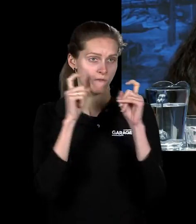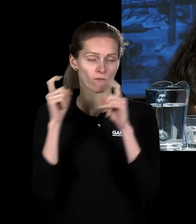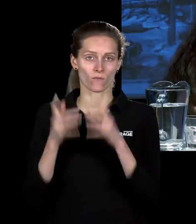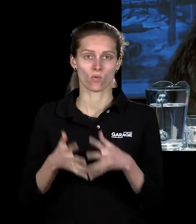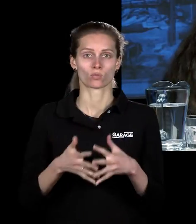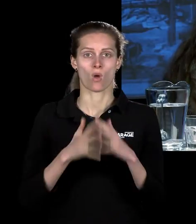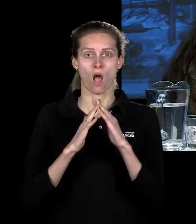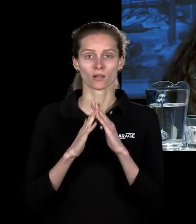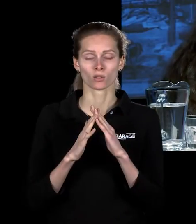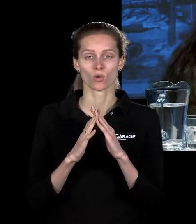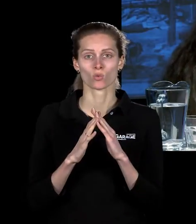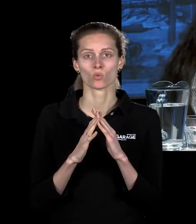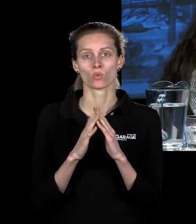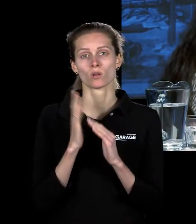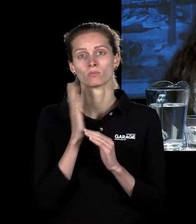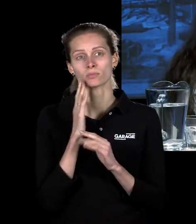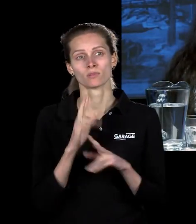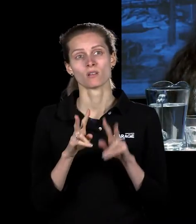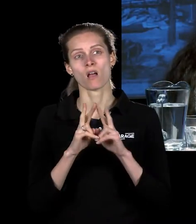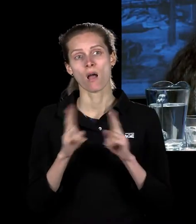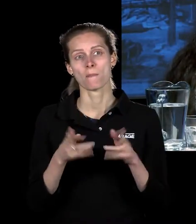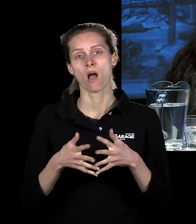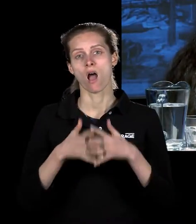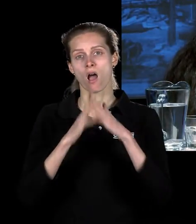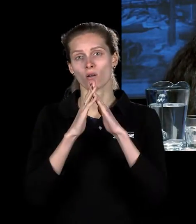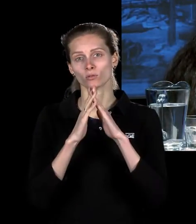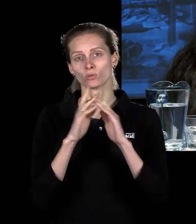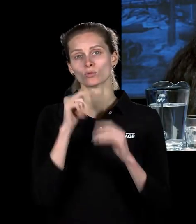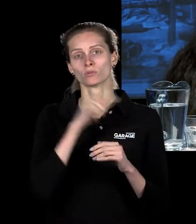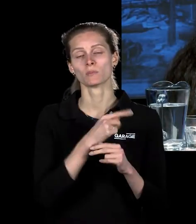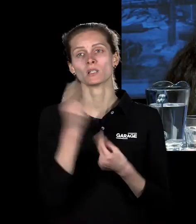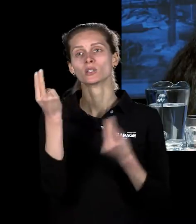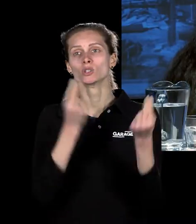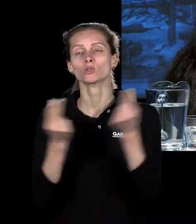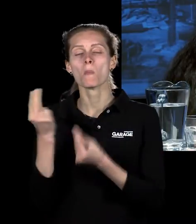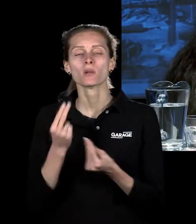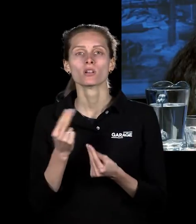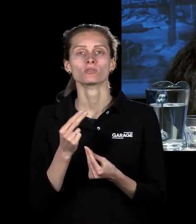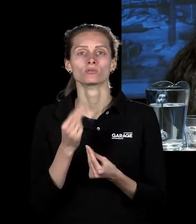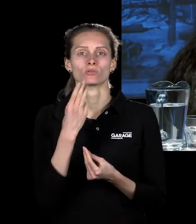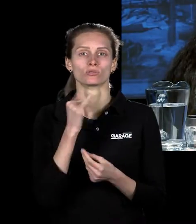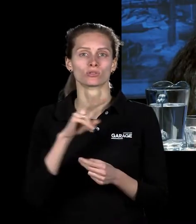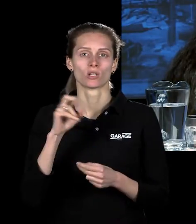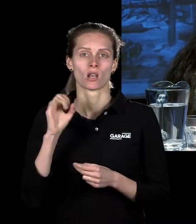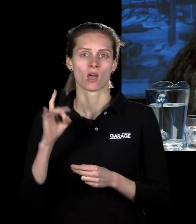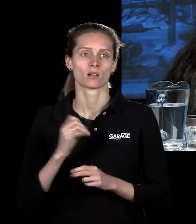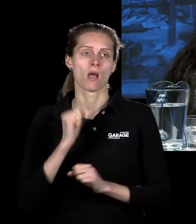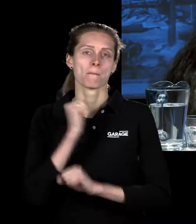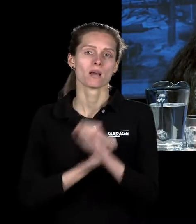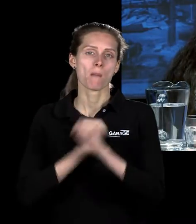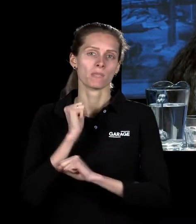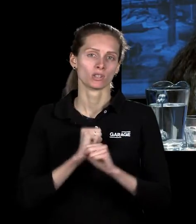архитектуры, которая, примерно той же архитектуры, которую изображал Шиллер, то есть промышленная архитектура, которая до них